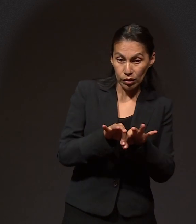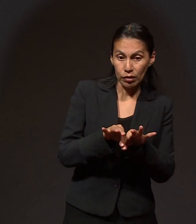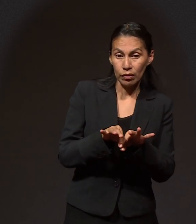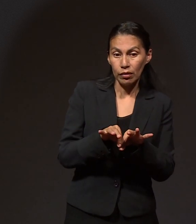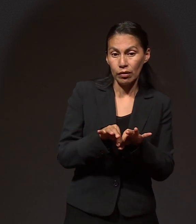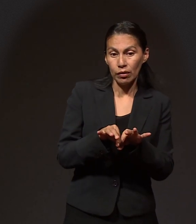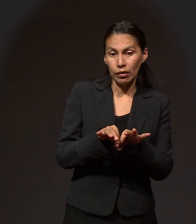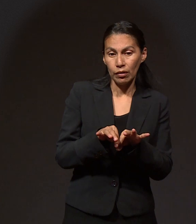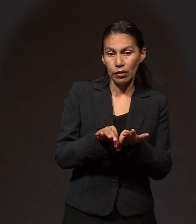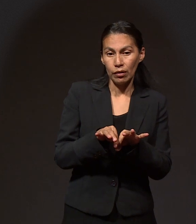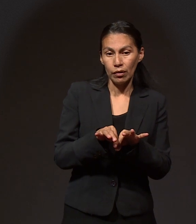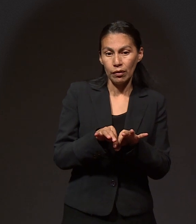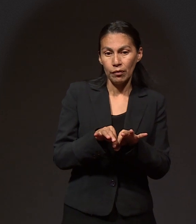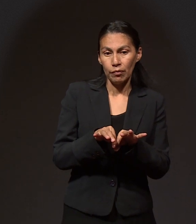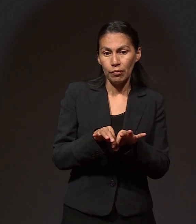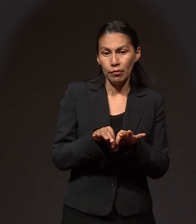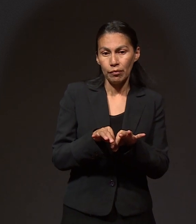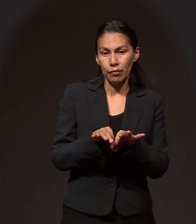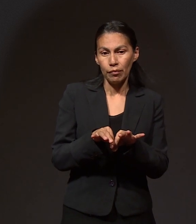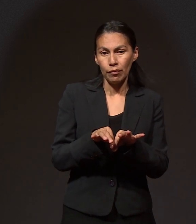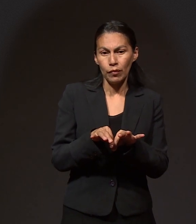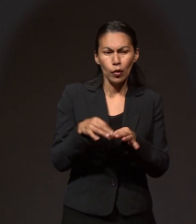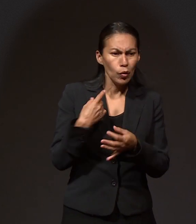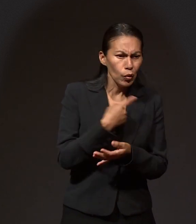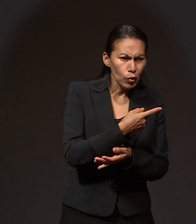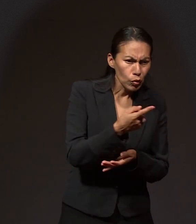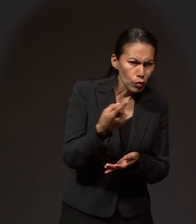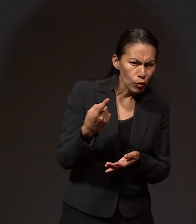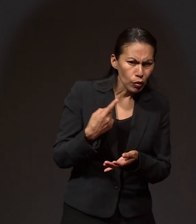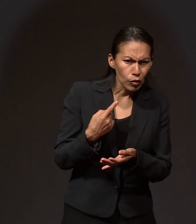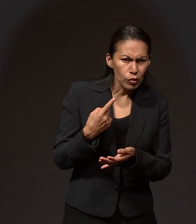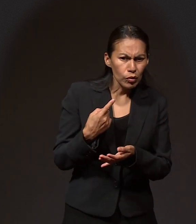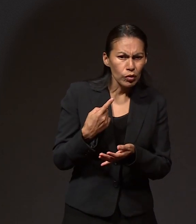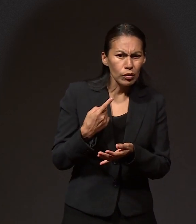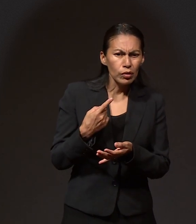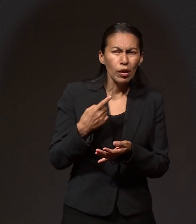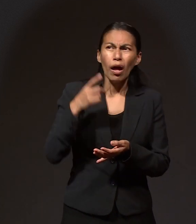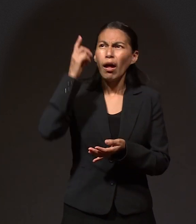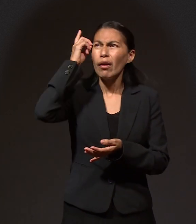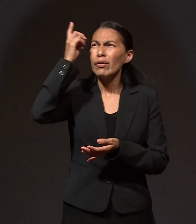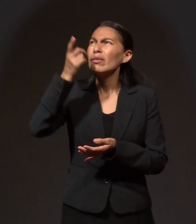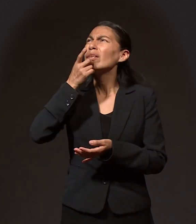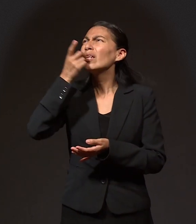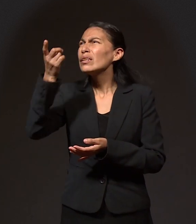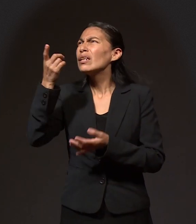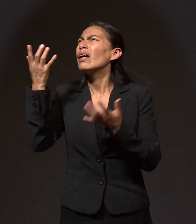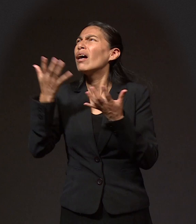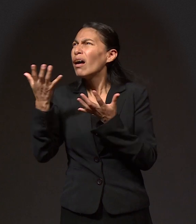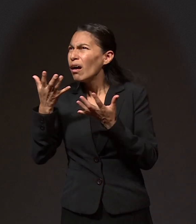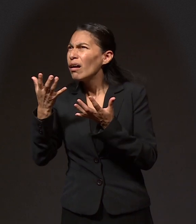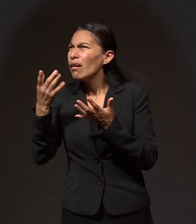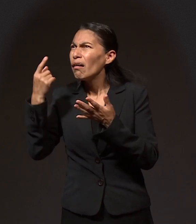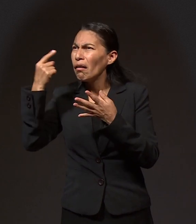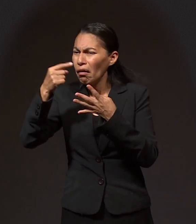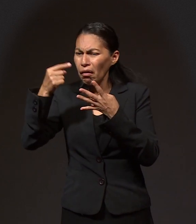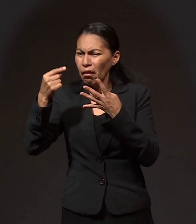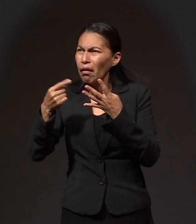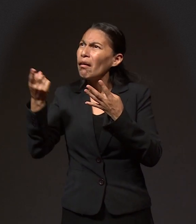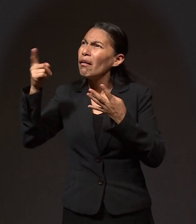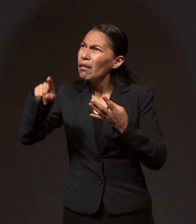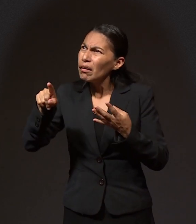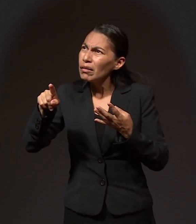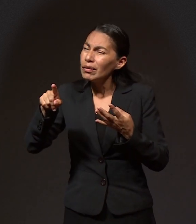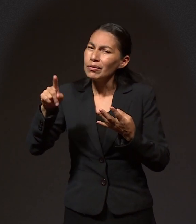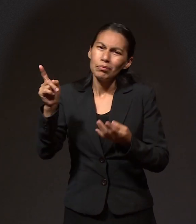que tener algo. Estamos viviendo un mundo de gran conflicto. Nosotros no somos quienes para decirle a Dios lo que tiene que hacer. porque